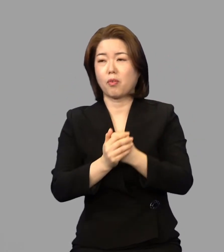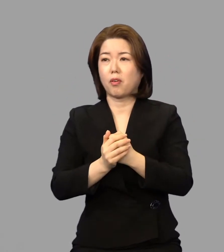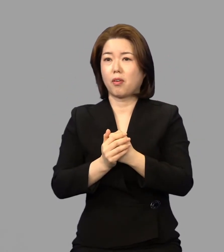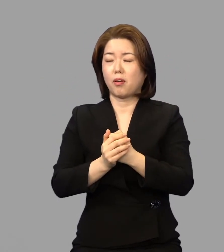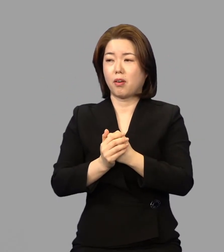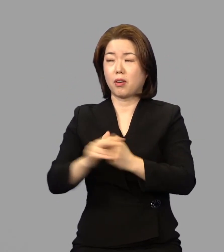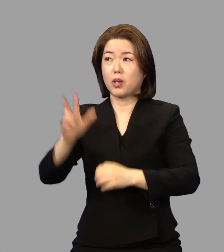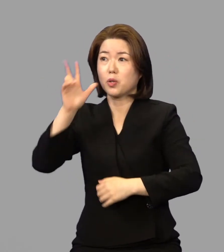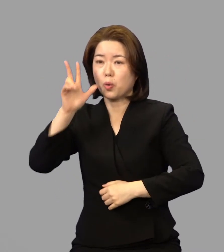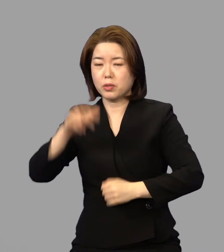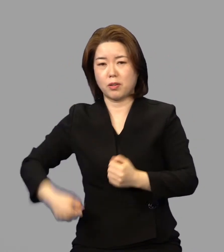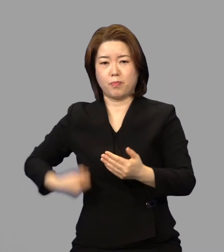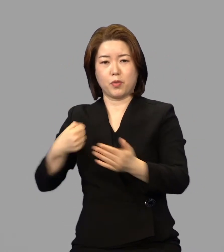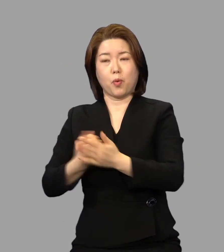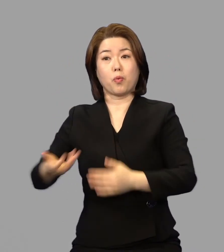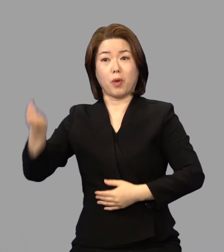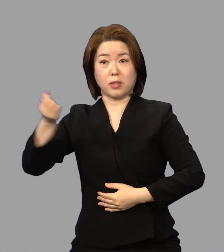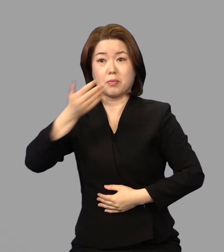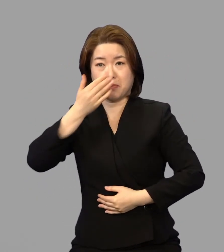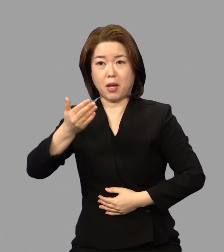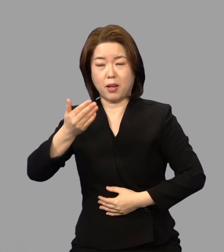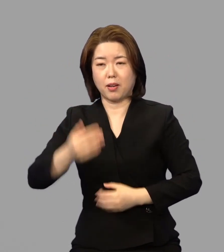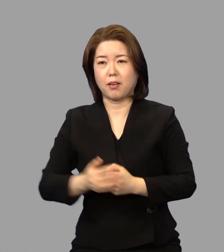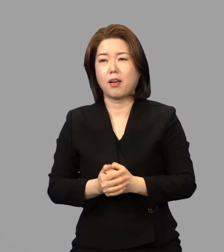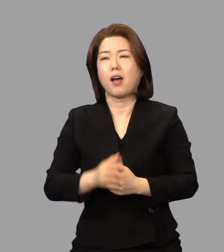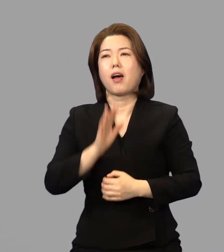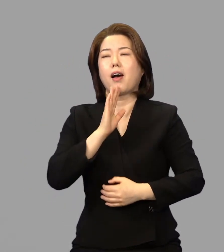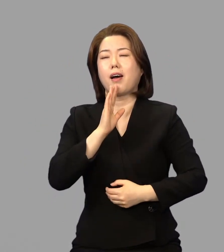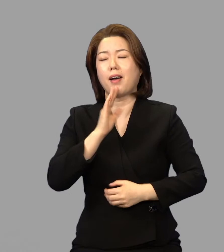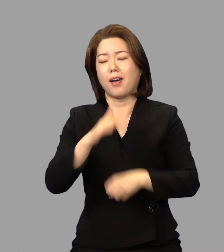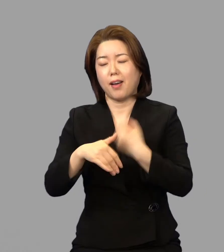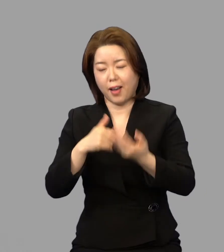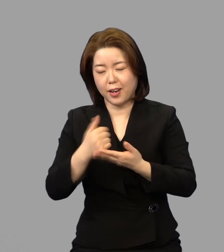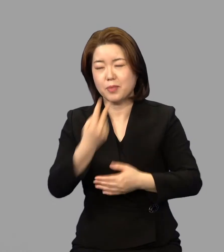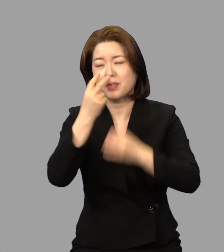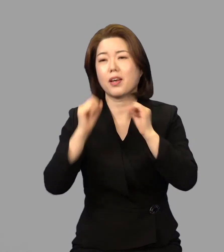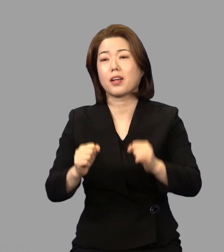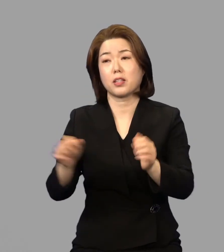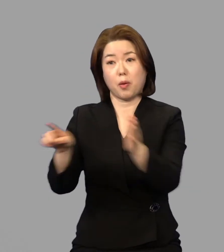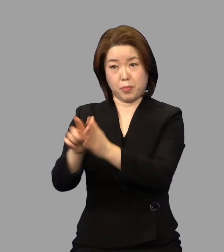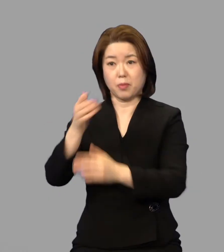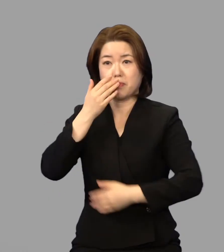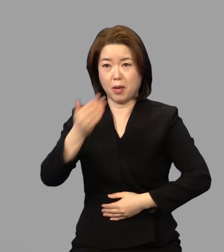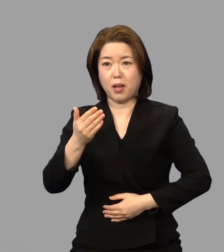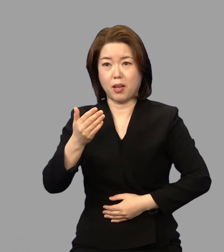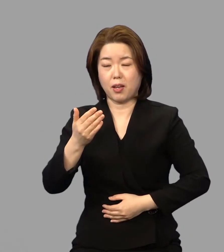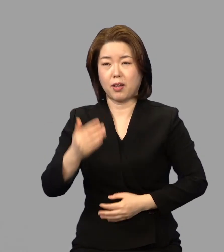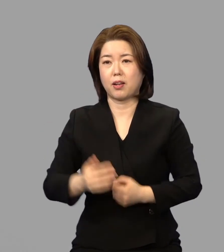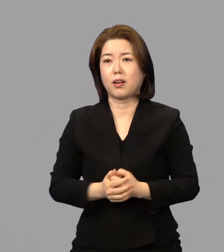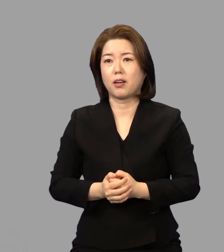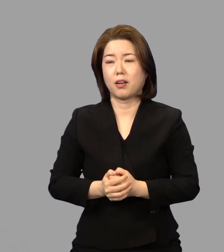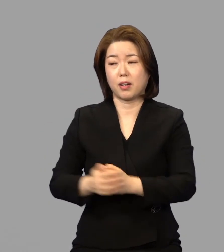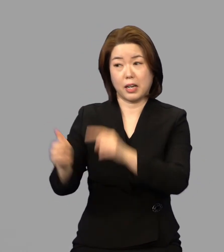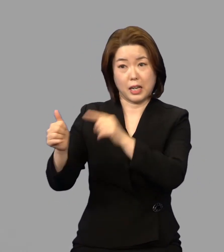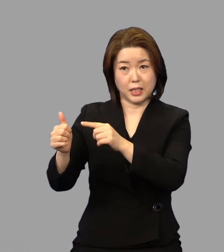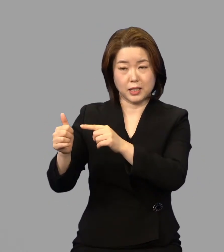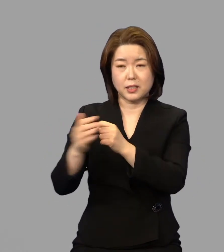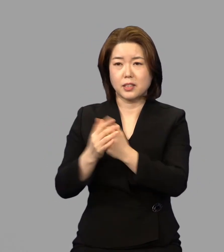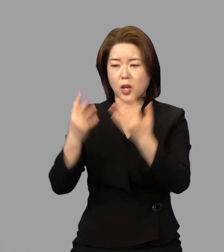여호수아는 용기를 가질 수 있었어요. 하나님은 살아계시다 믿었어요. 그는